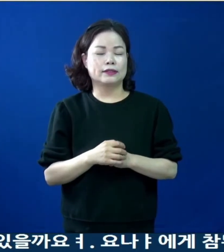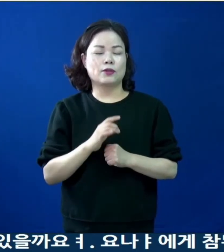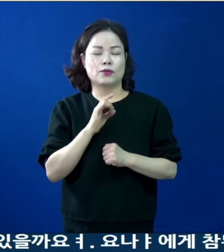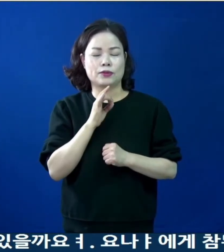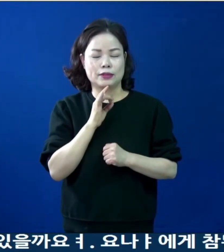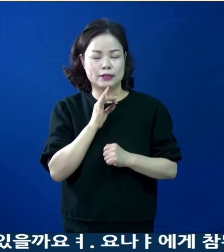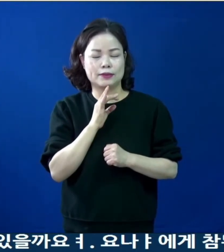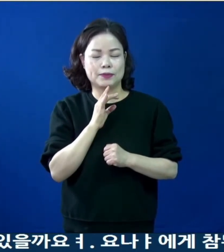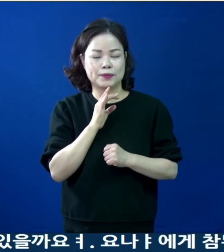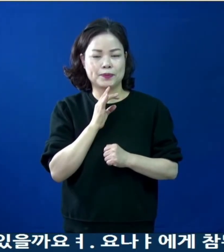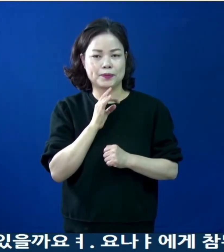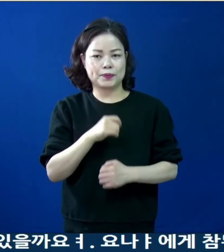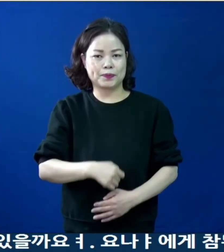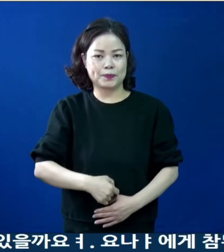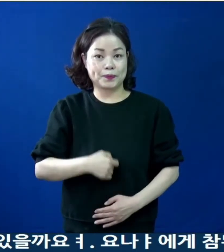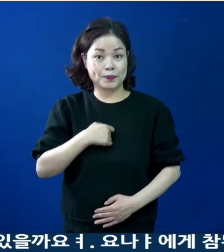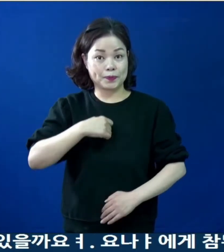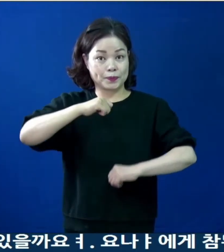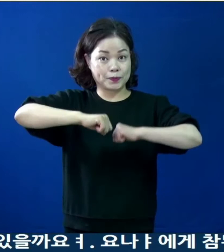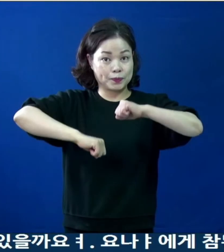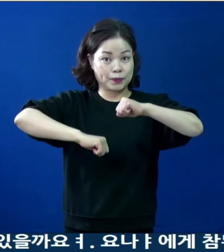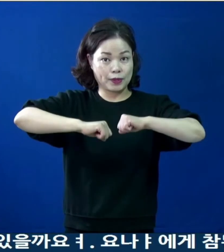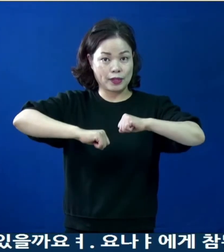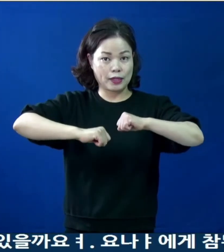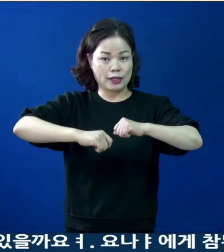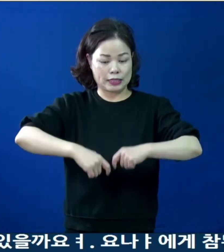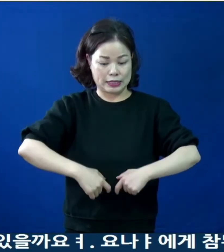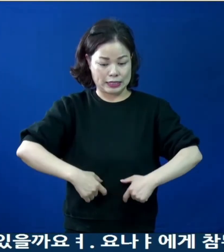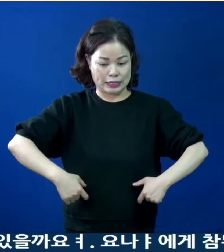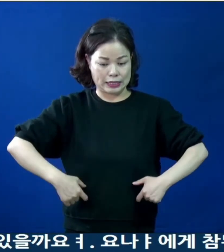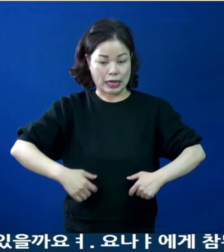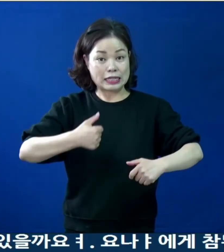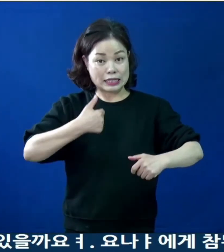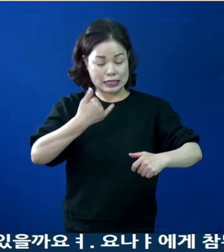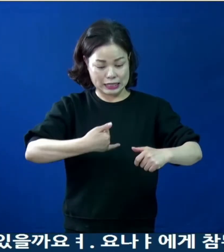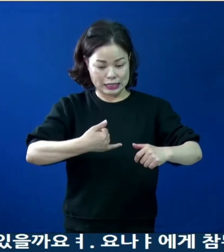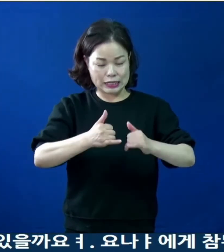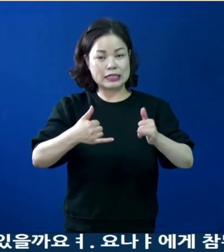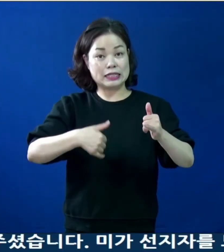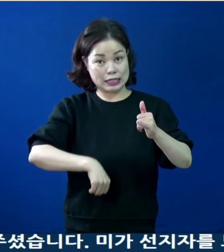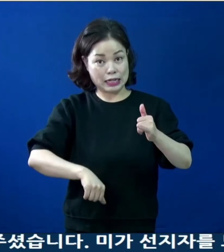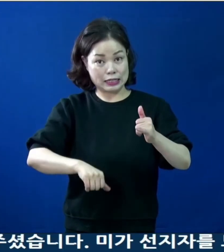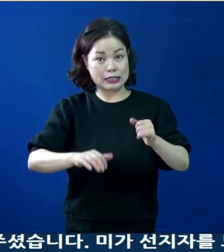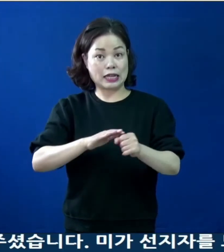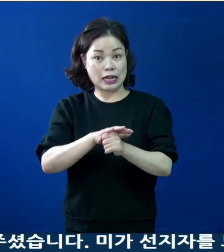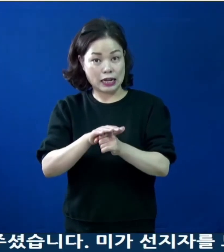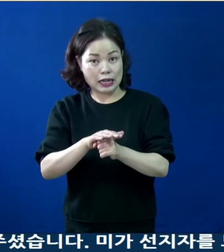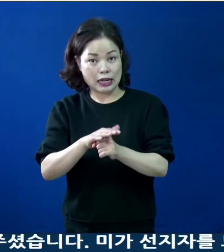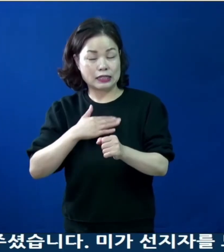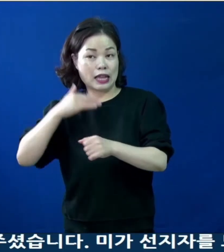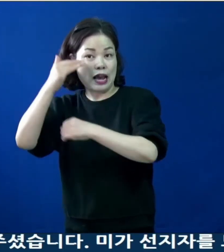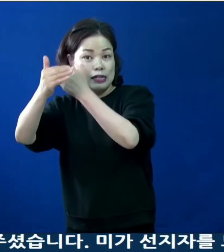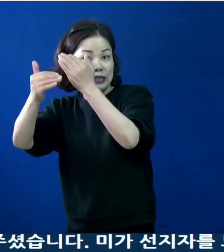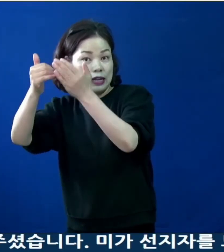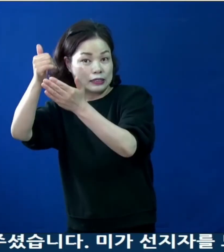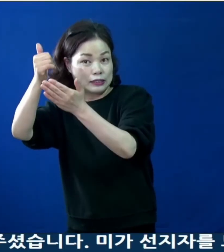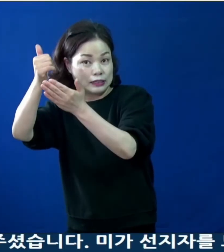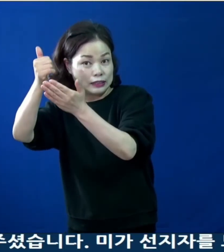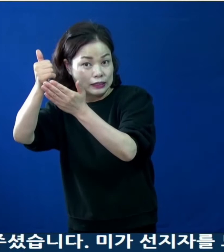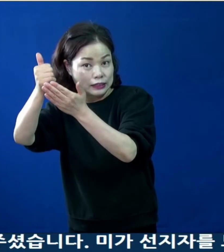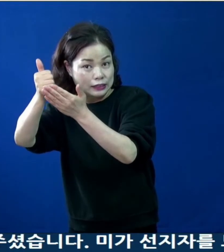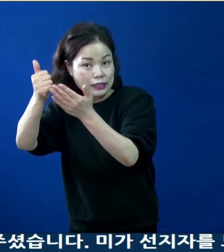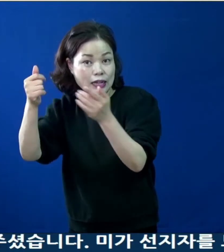오직 정의를 행하며 인자를 사랑하며 겸손하게 내 하나님과 함께